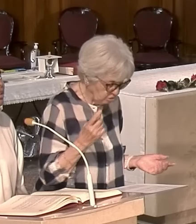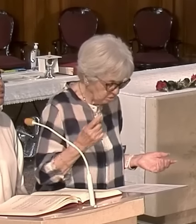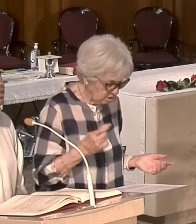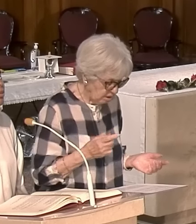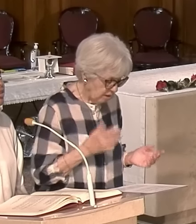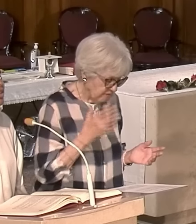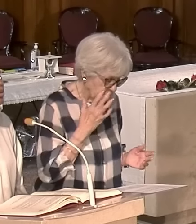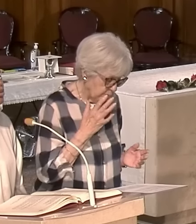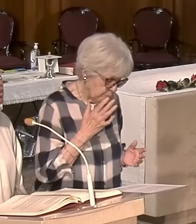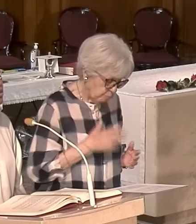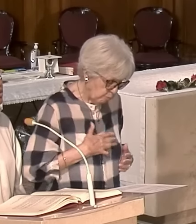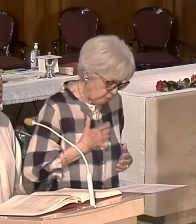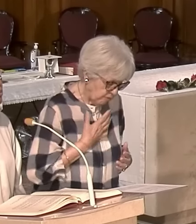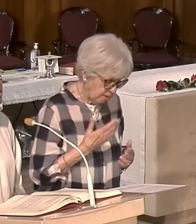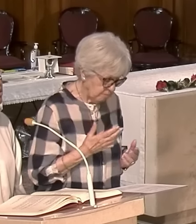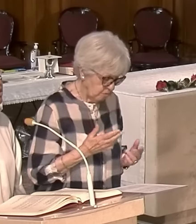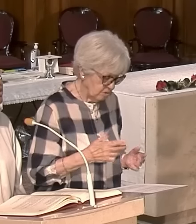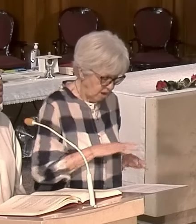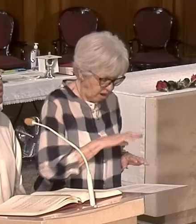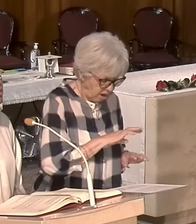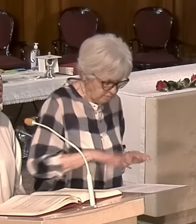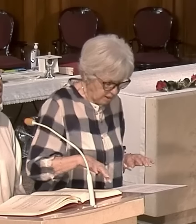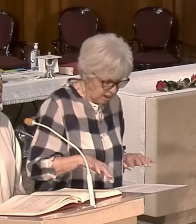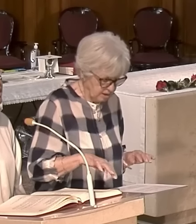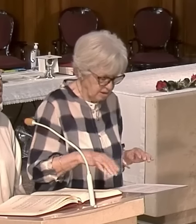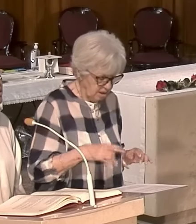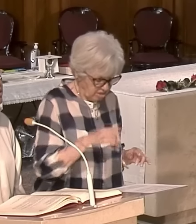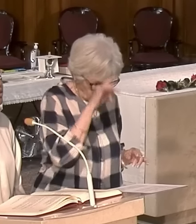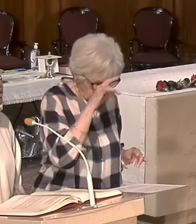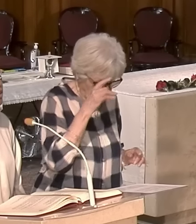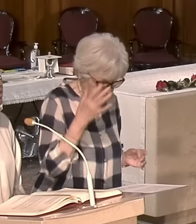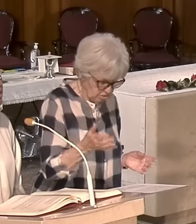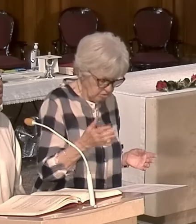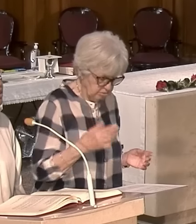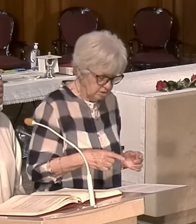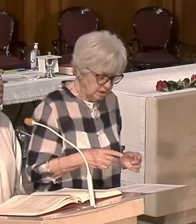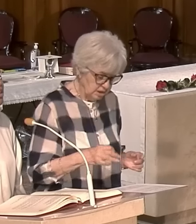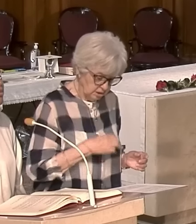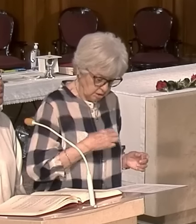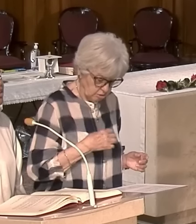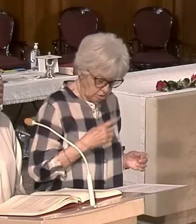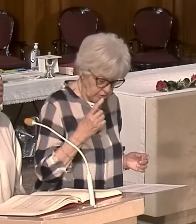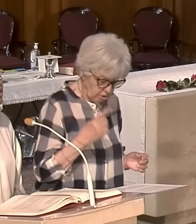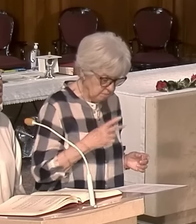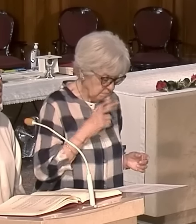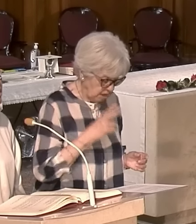Así que muy a gusto me glorío de mis debilidades, para que resida en mí la fuerza de